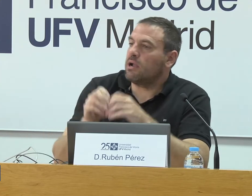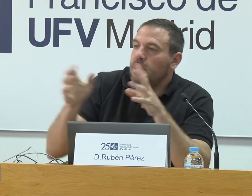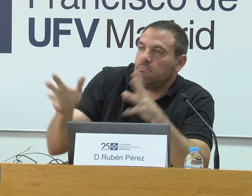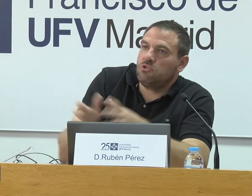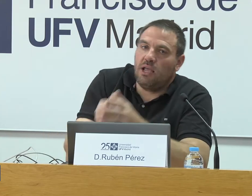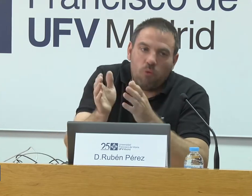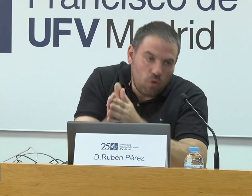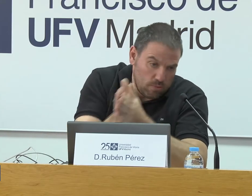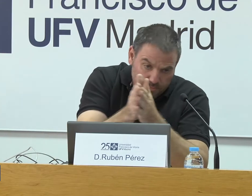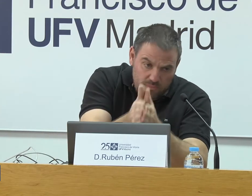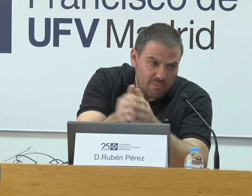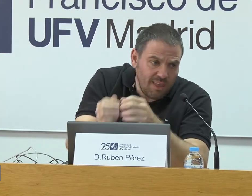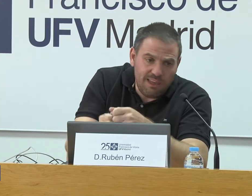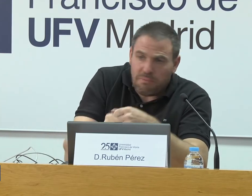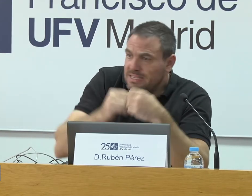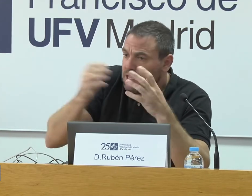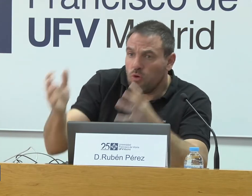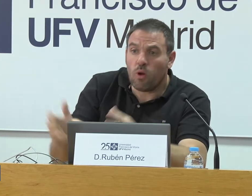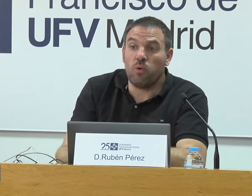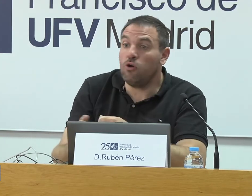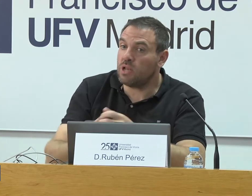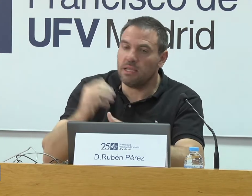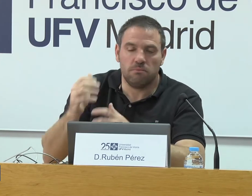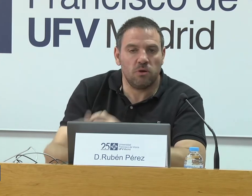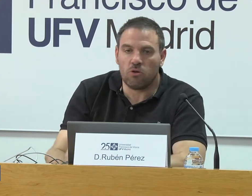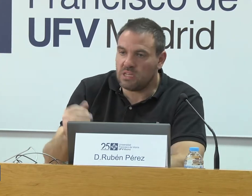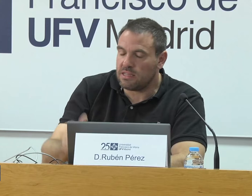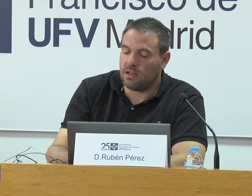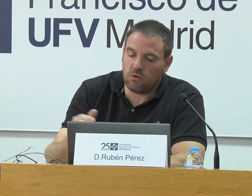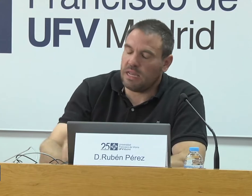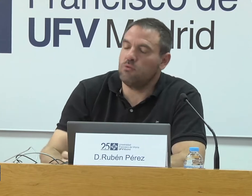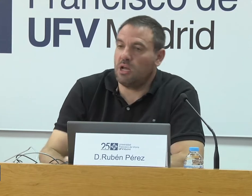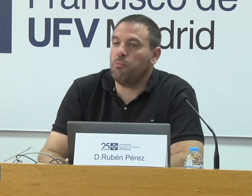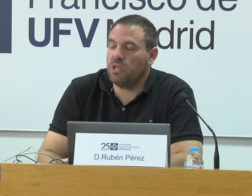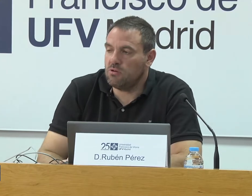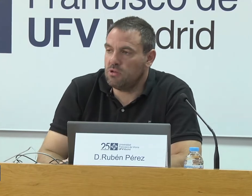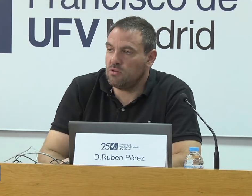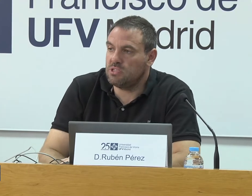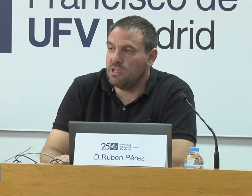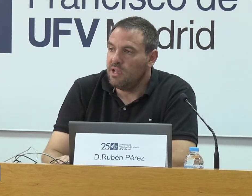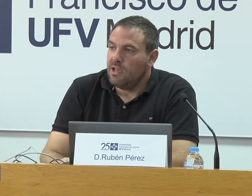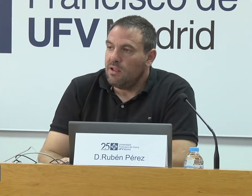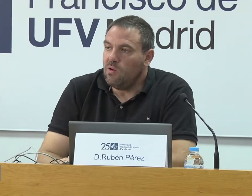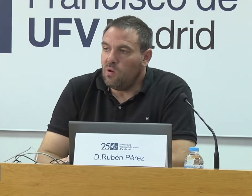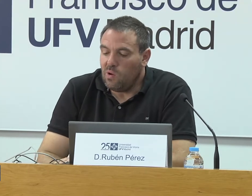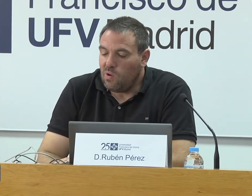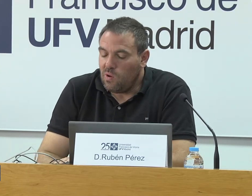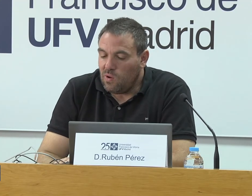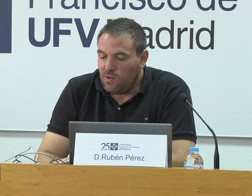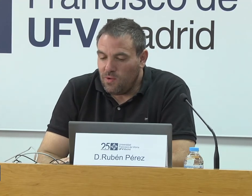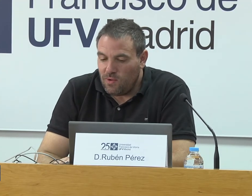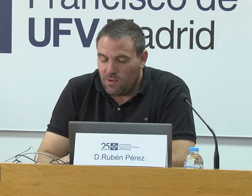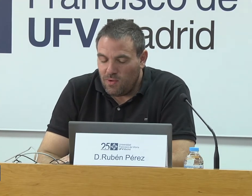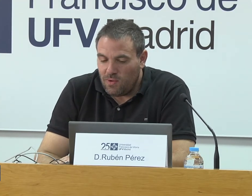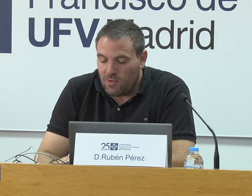otra, no sé, a lo mejor magisterio o alguna otra, y, no, lo tenía tan claro que quería luchar por ello, ¿no? Y entonces